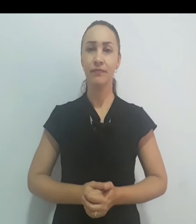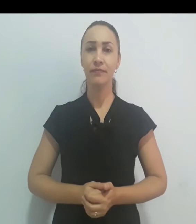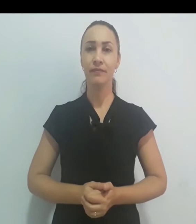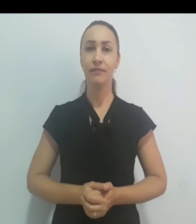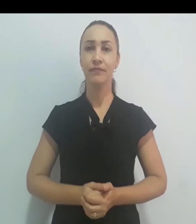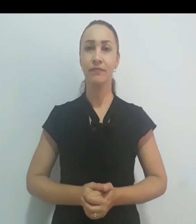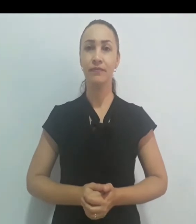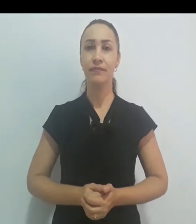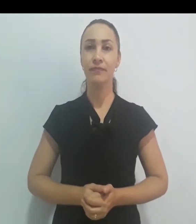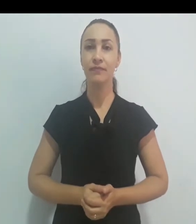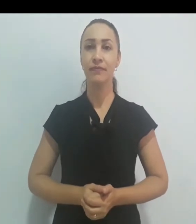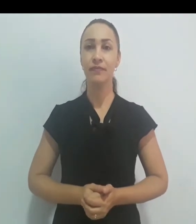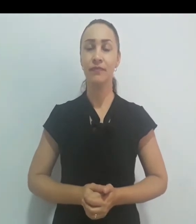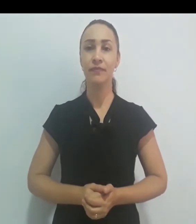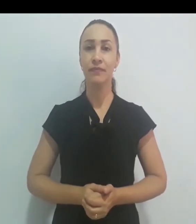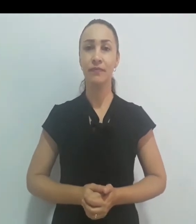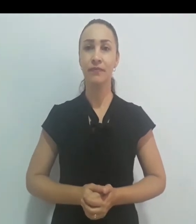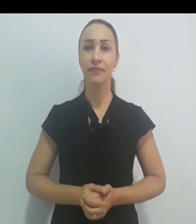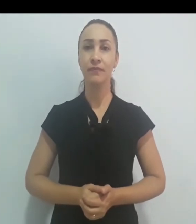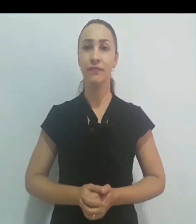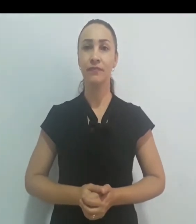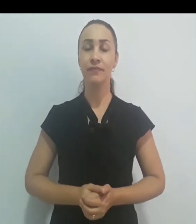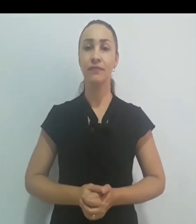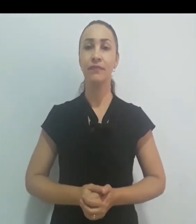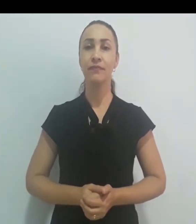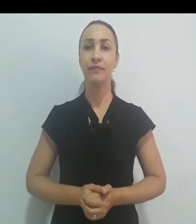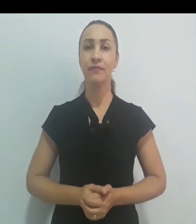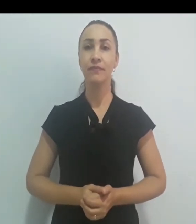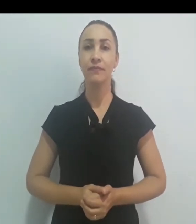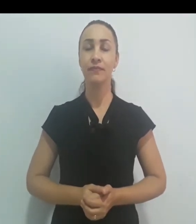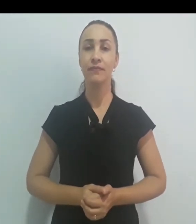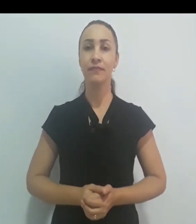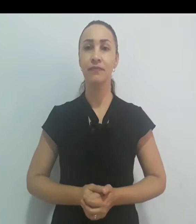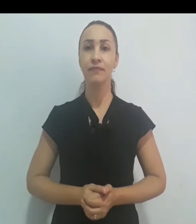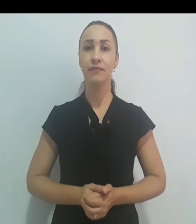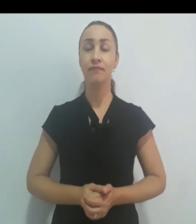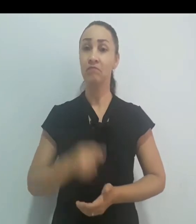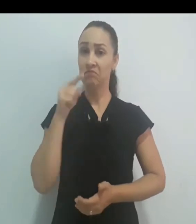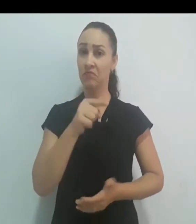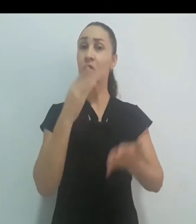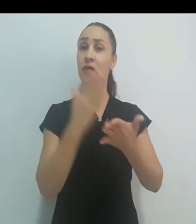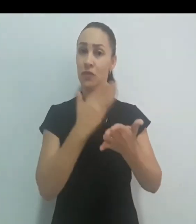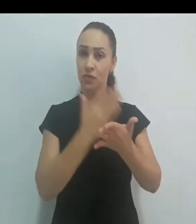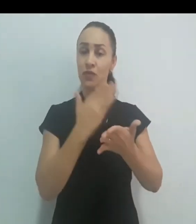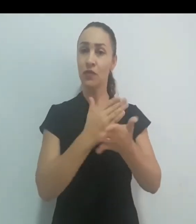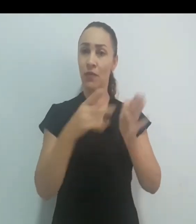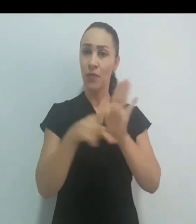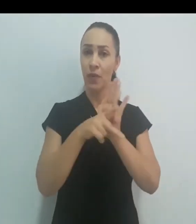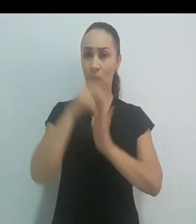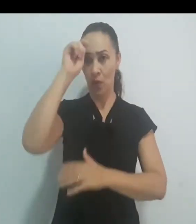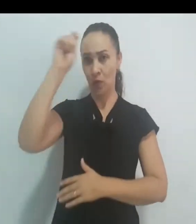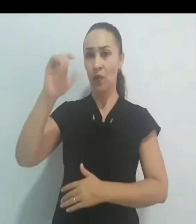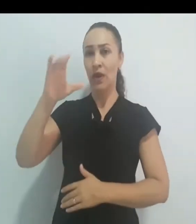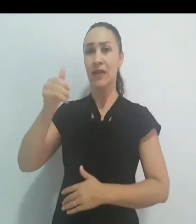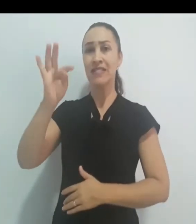chamado Deaf American Literature, From Carnival to the Canon. Então, nesse livro